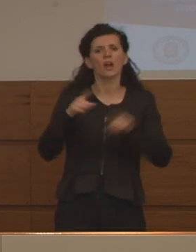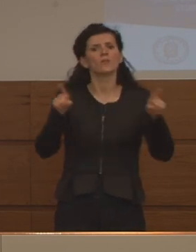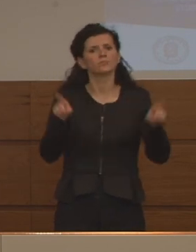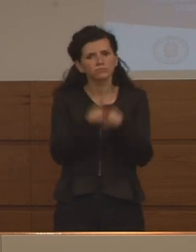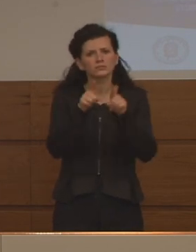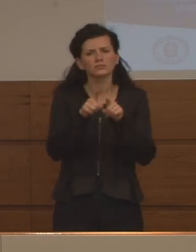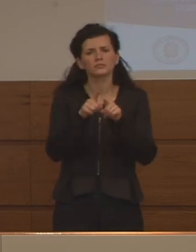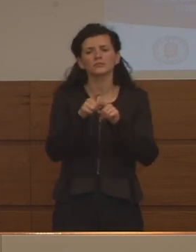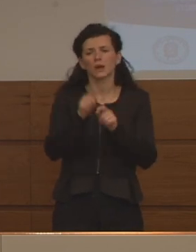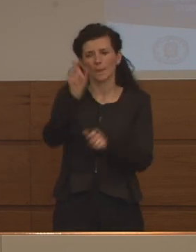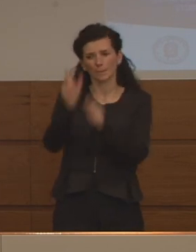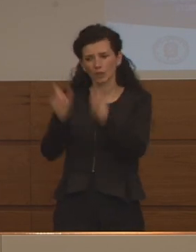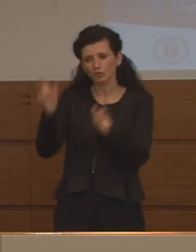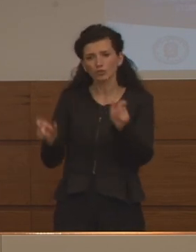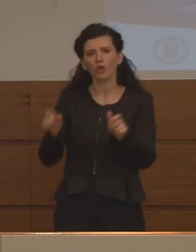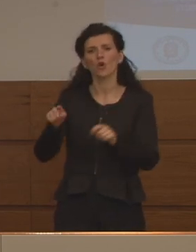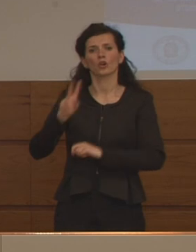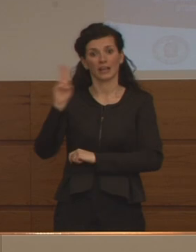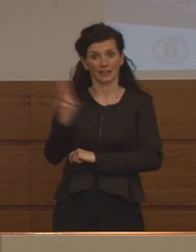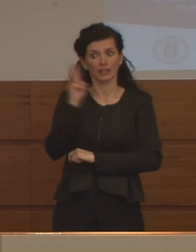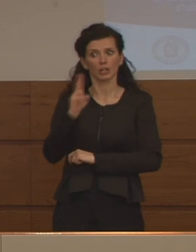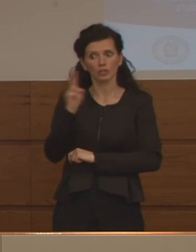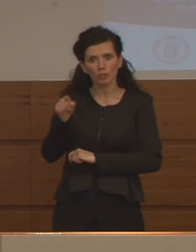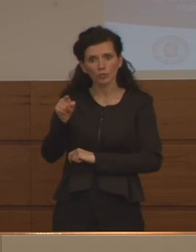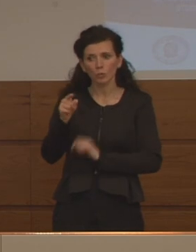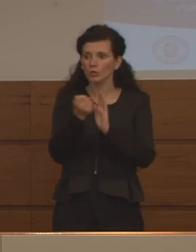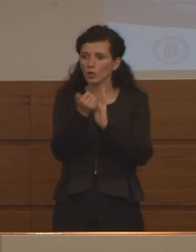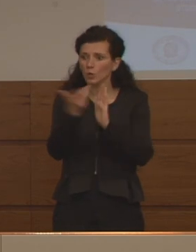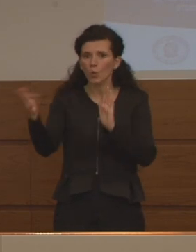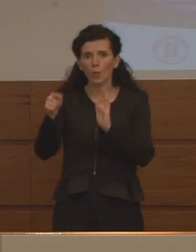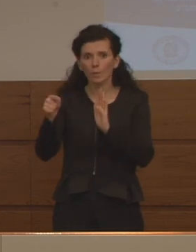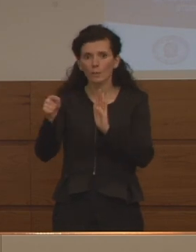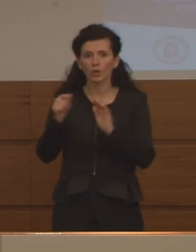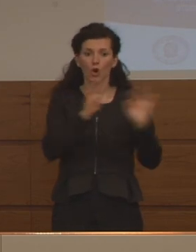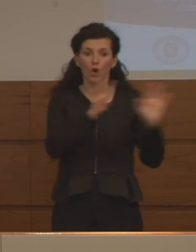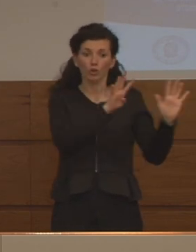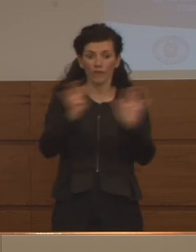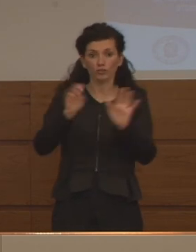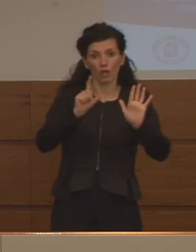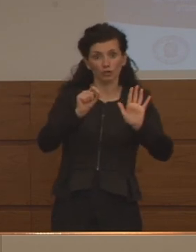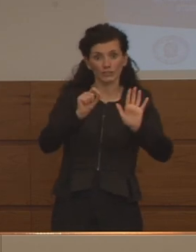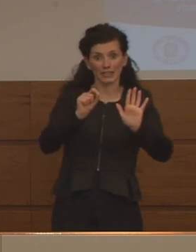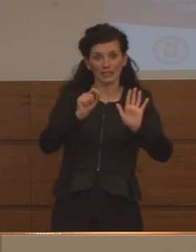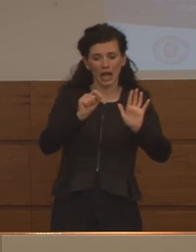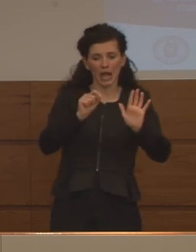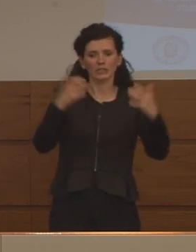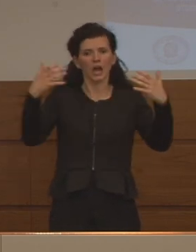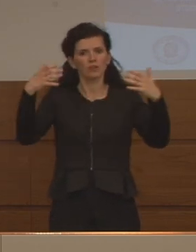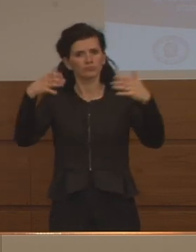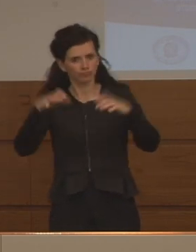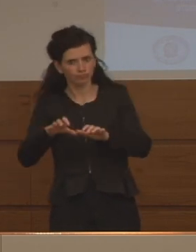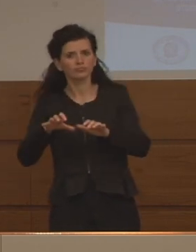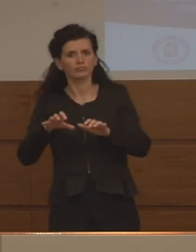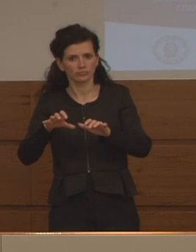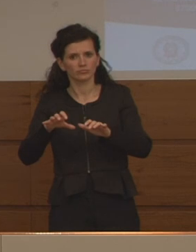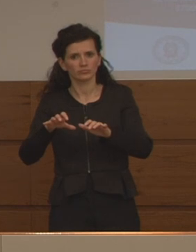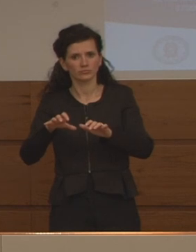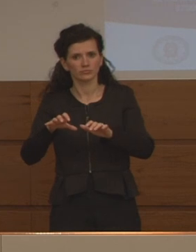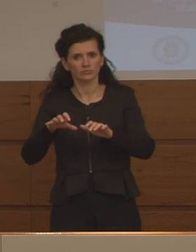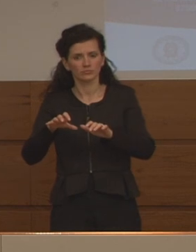deceduti e si è ridotto da i 970 sempre del